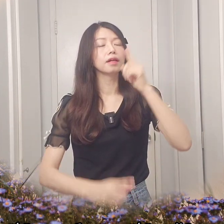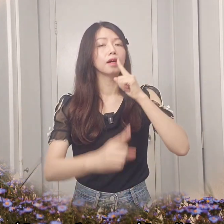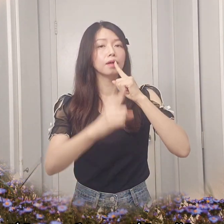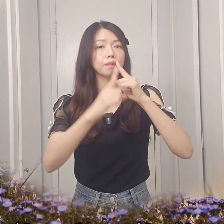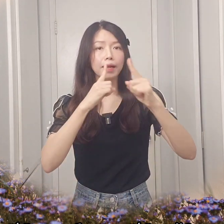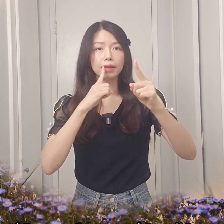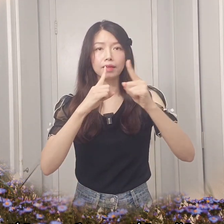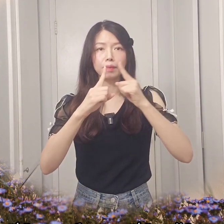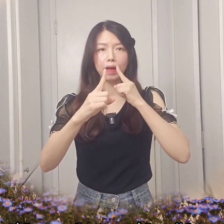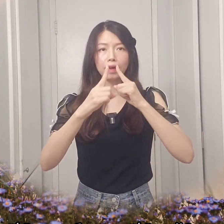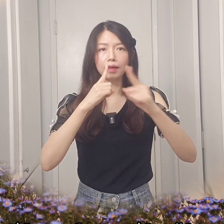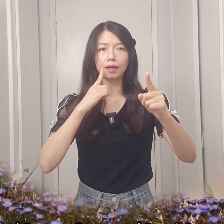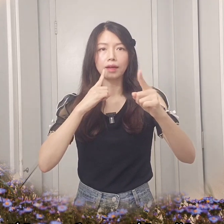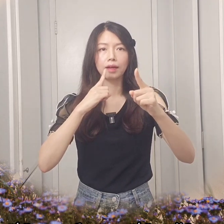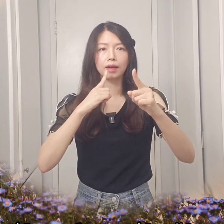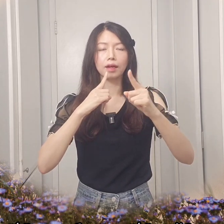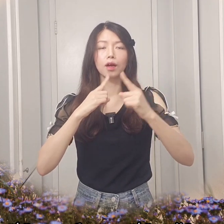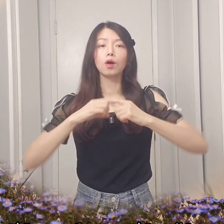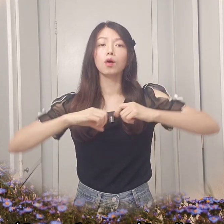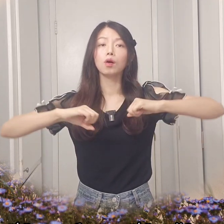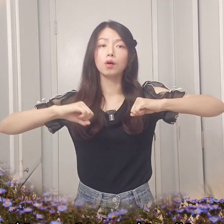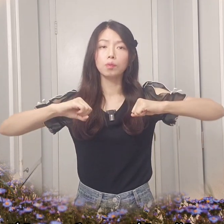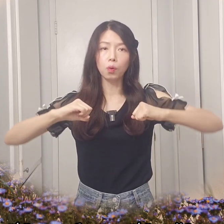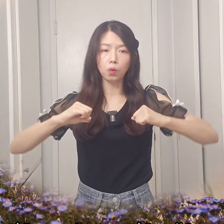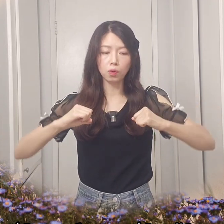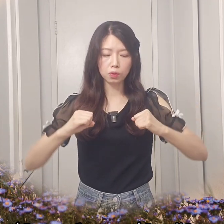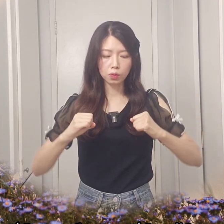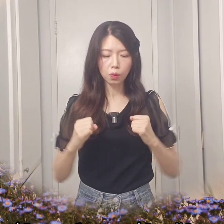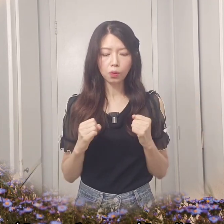그 말씀에